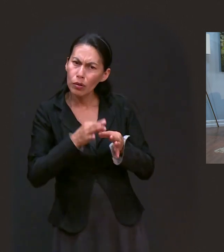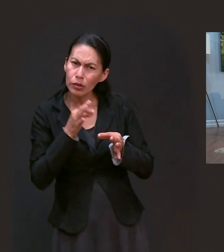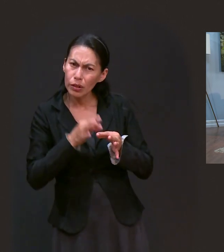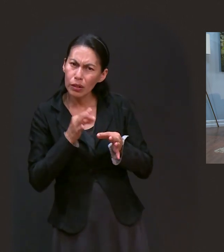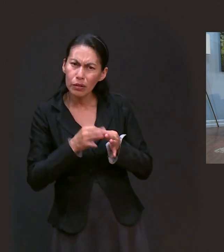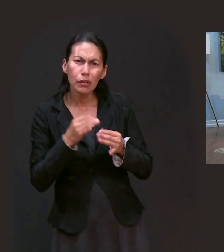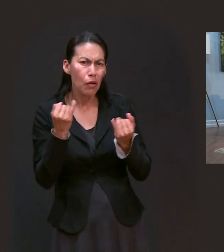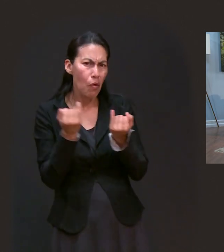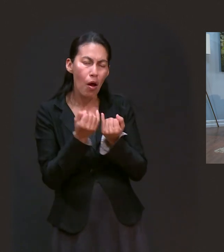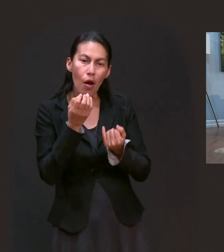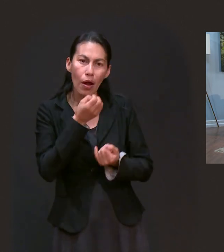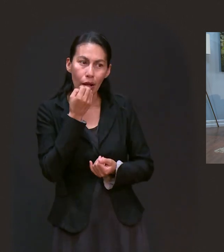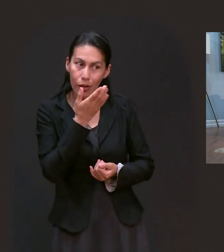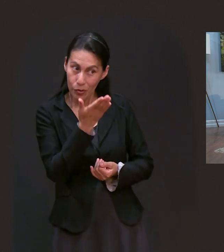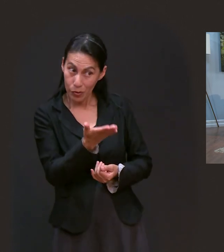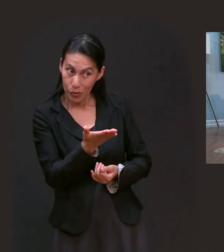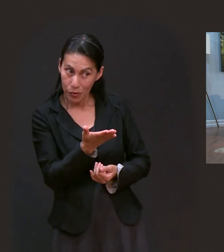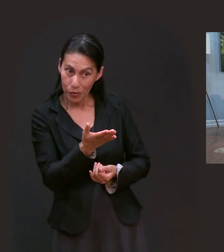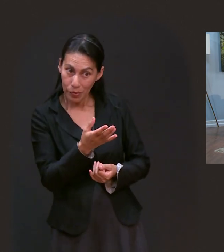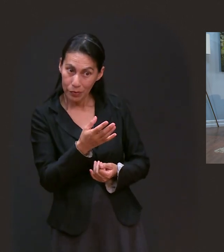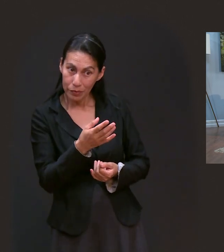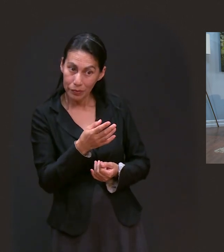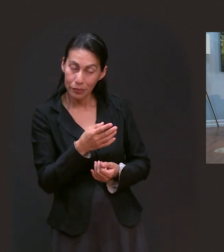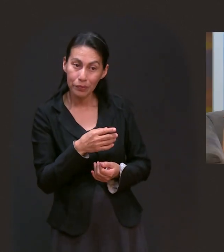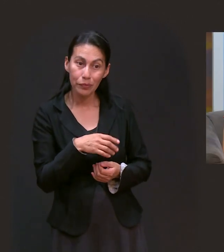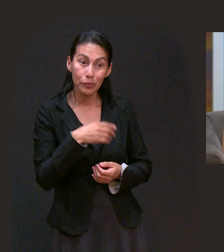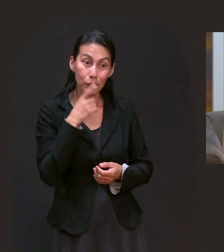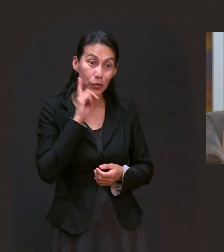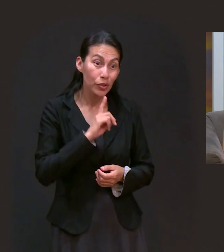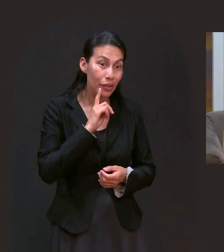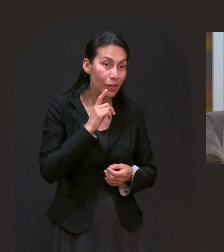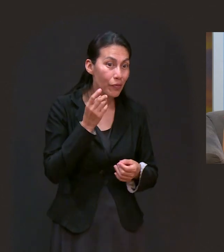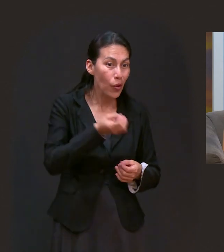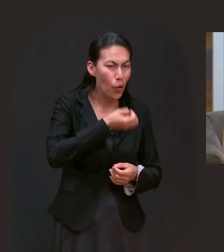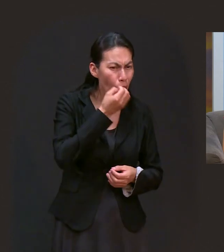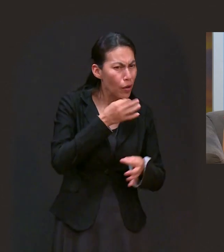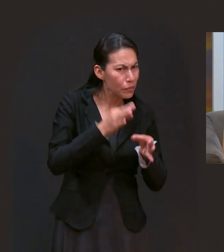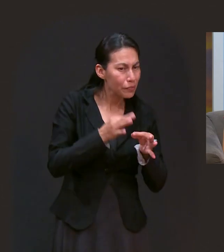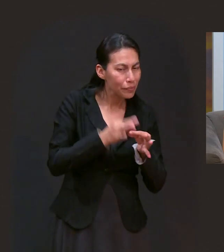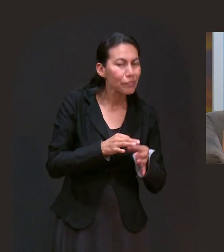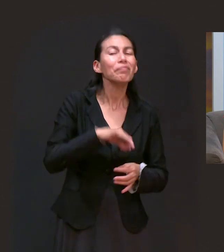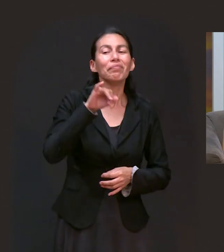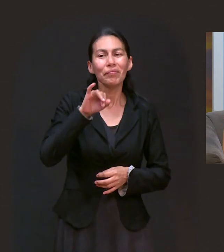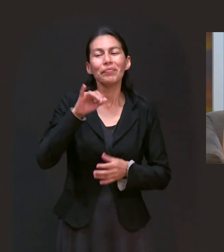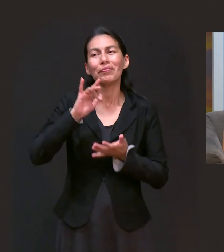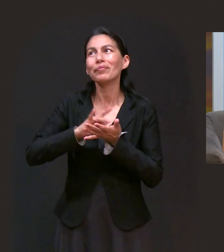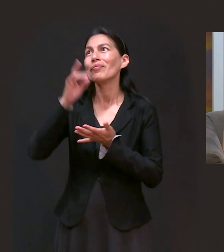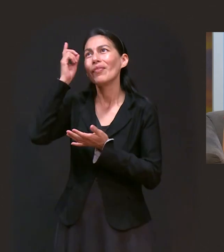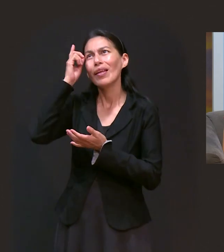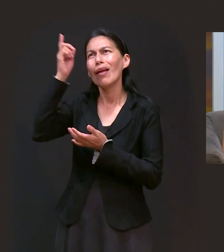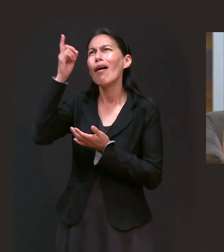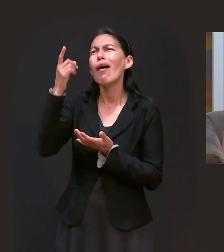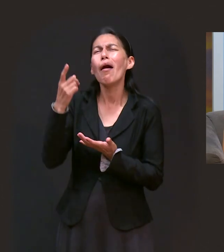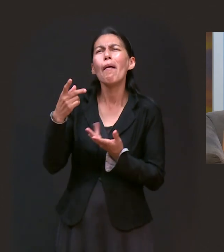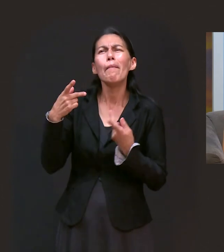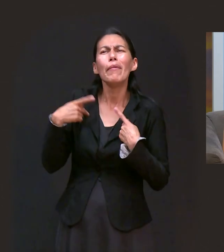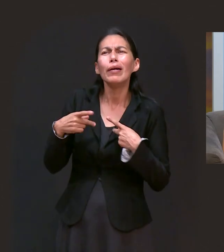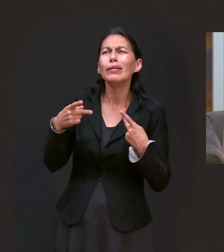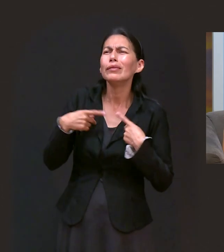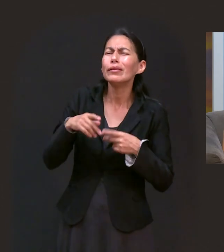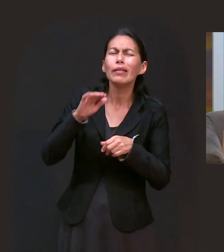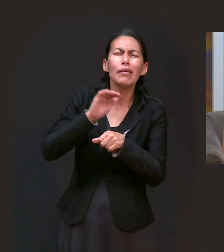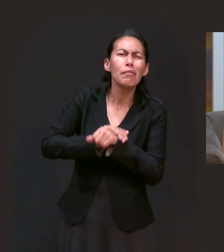raquel tú perteneces a las guerreras de la oración gracias a dios que conocí a amigas que